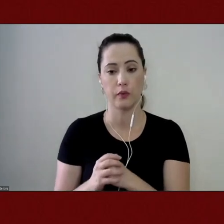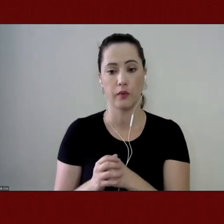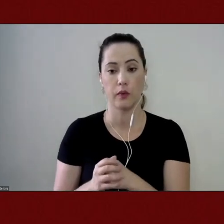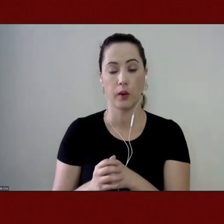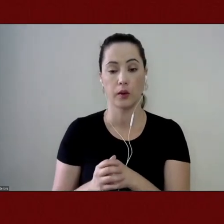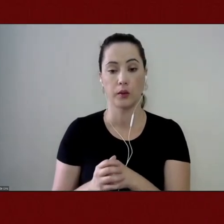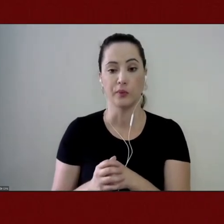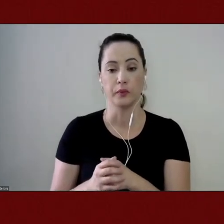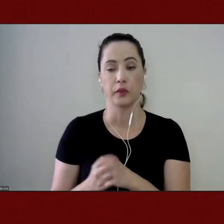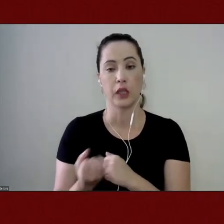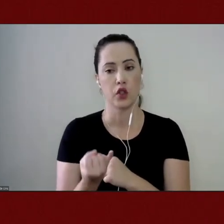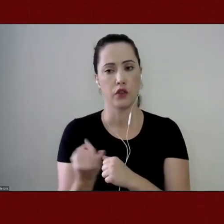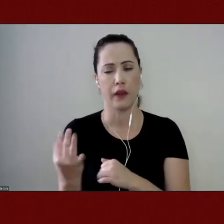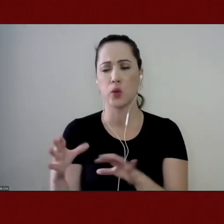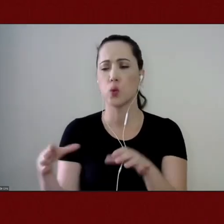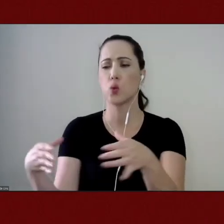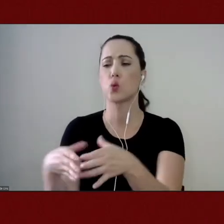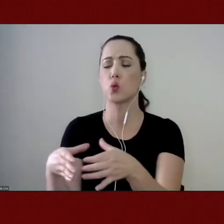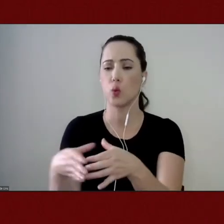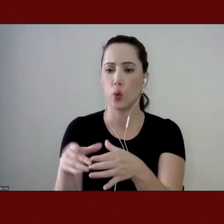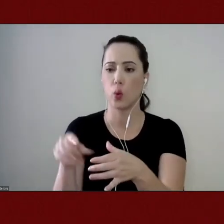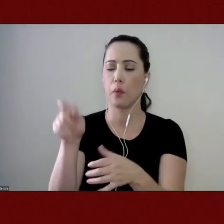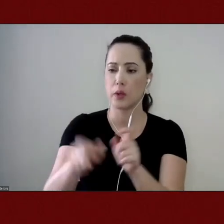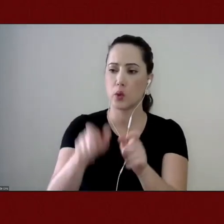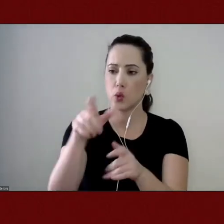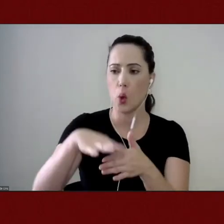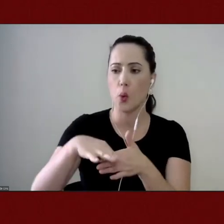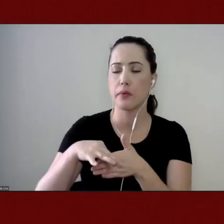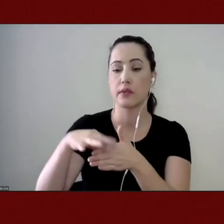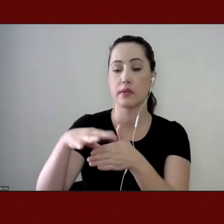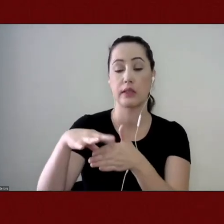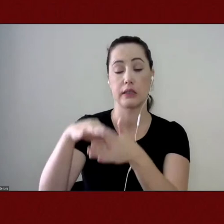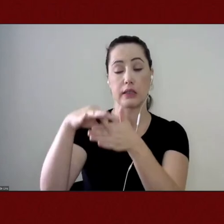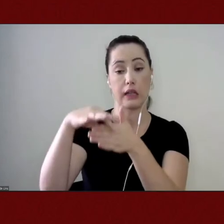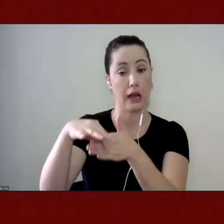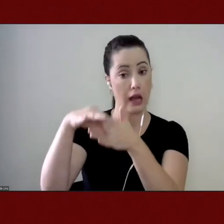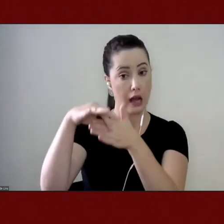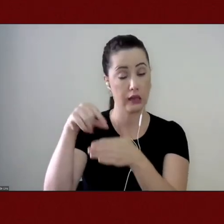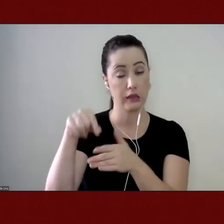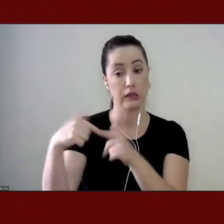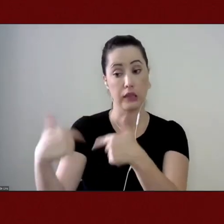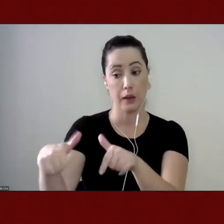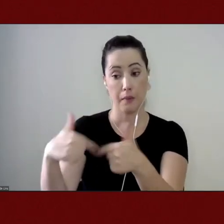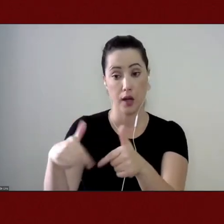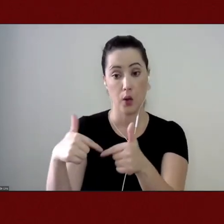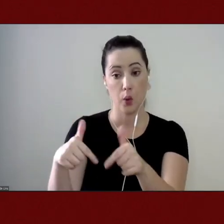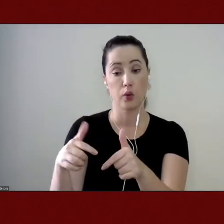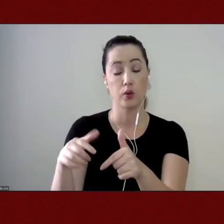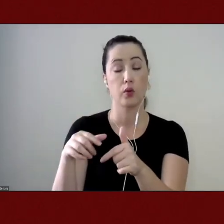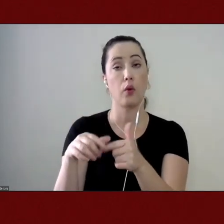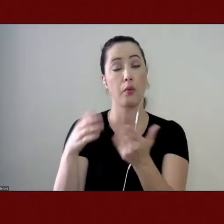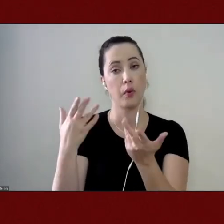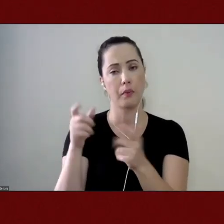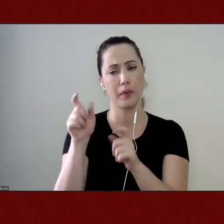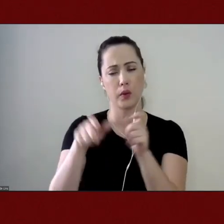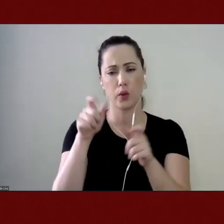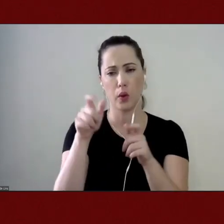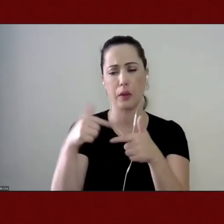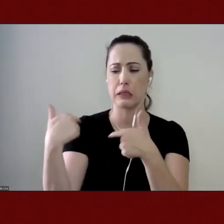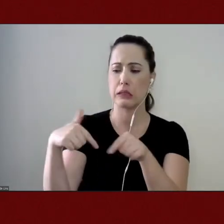apesar de vários dirigentes terem, vamos dizer assim, uma trajetória, né, como trabalhadores intelectuais, sobretudo na imprensa,